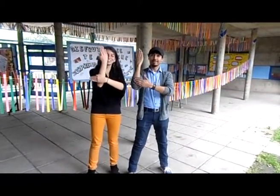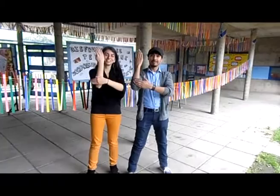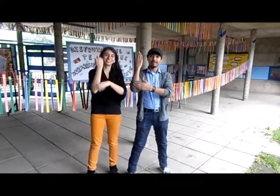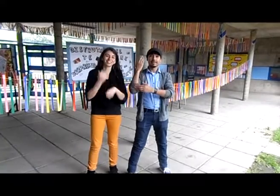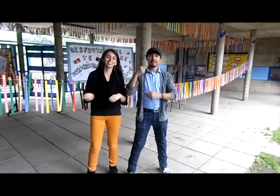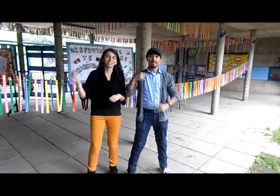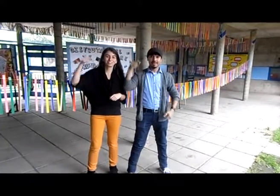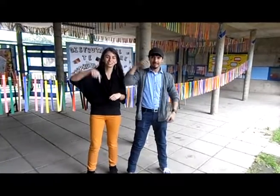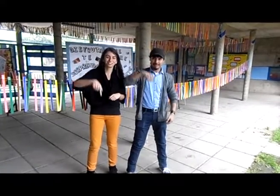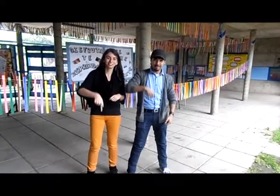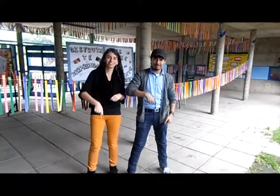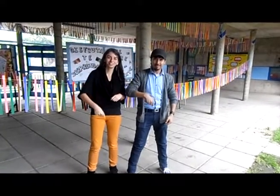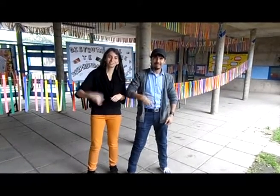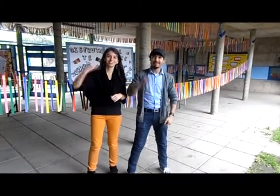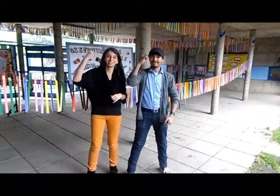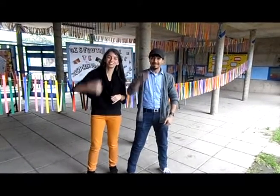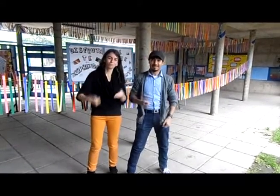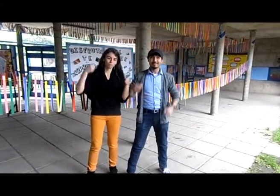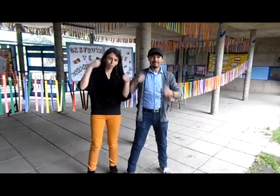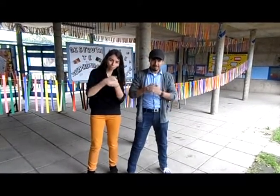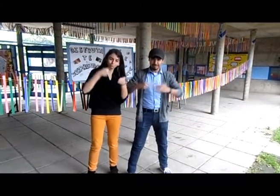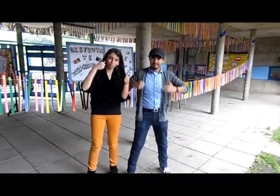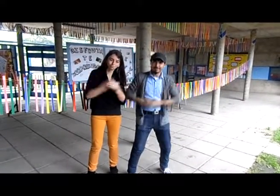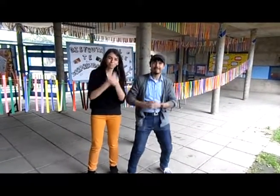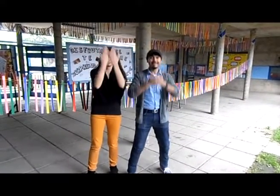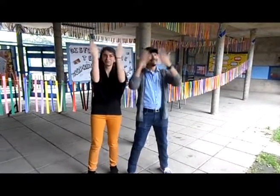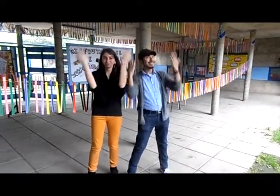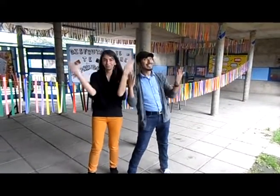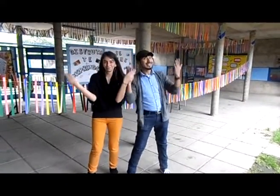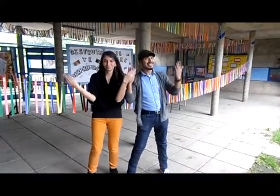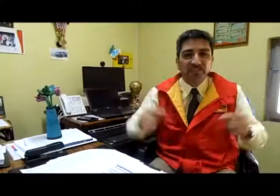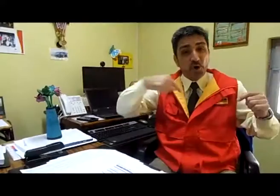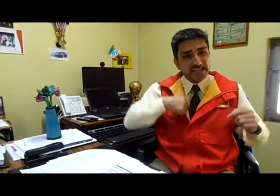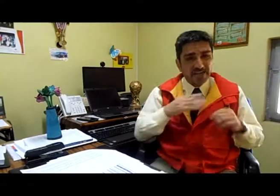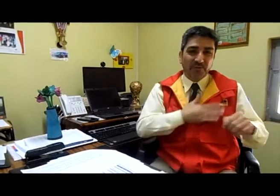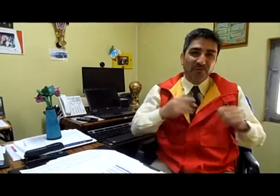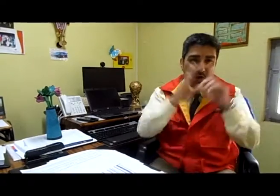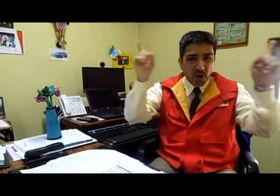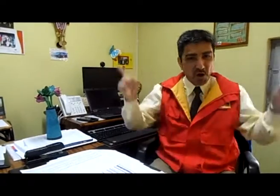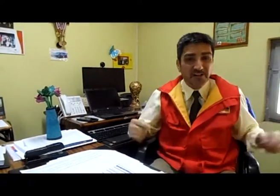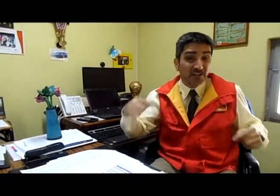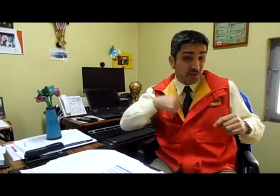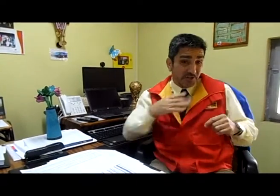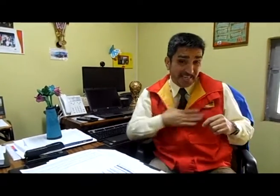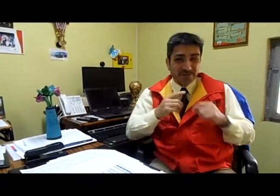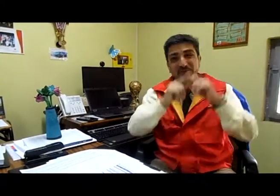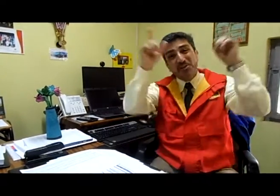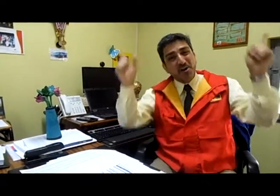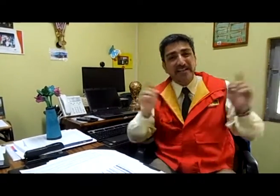mañanas, que venga siempre a golpearnos la ventana. Yo quiero un sol, yo quiero un sol que